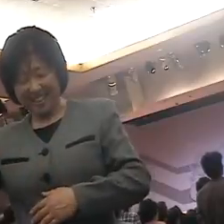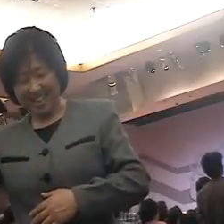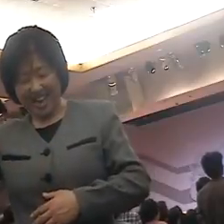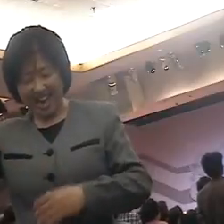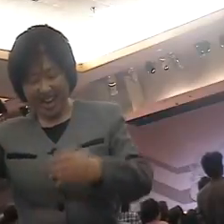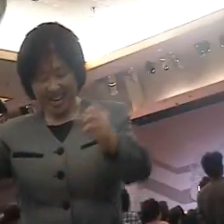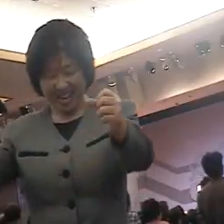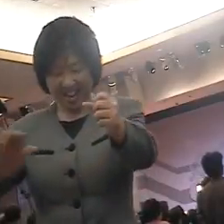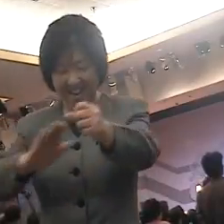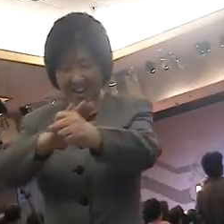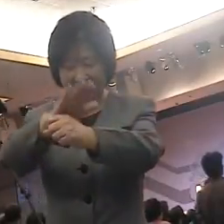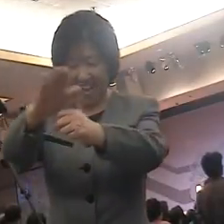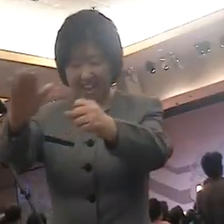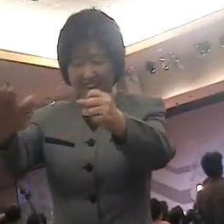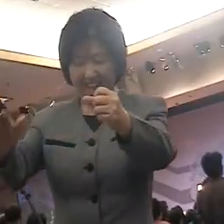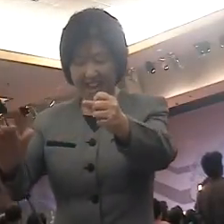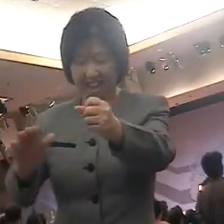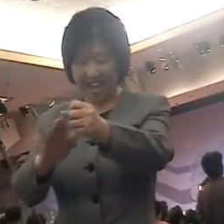십자가 그 사랑